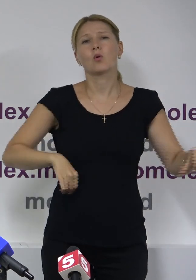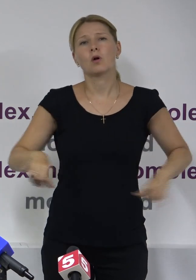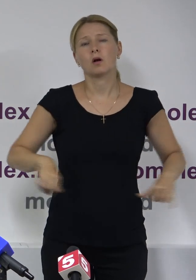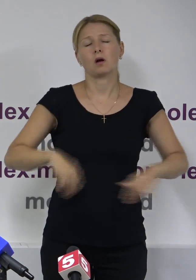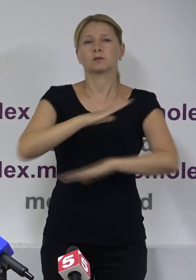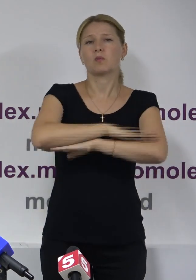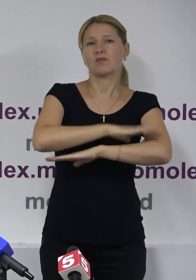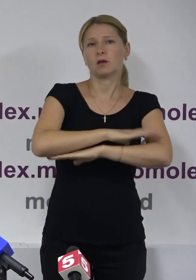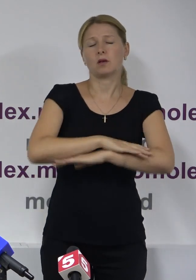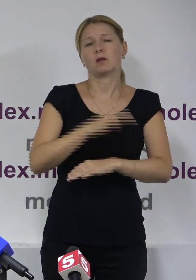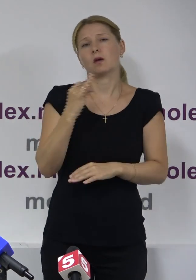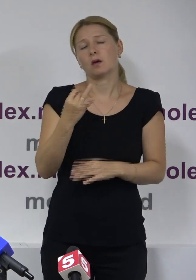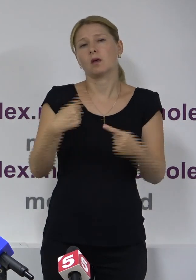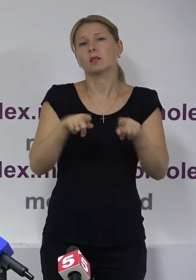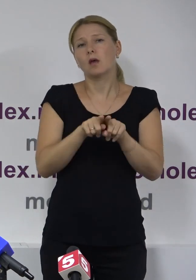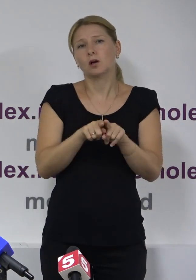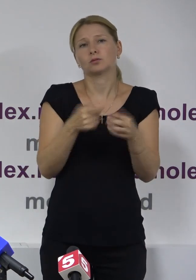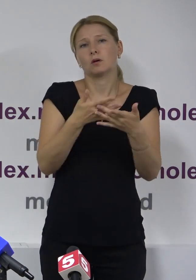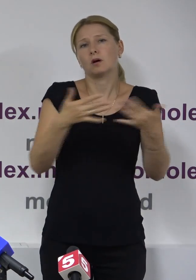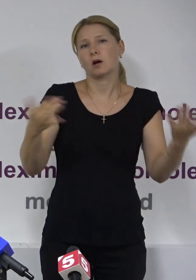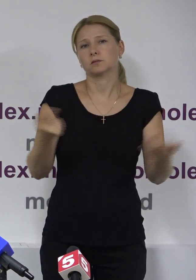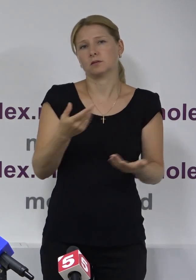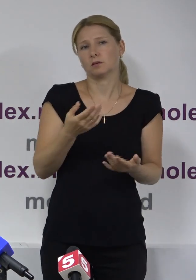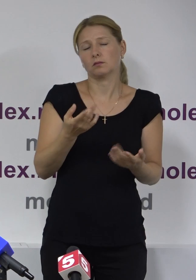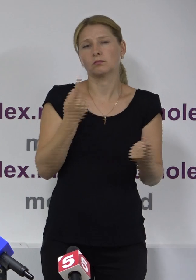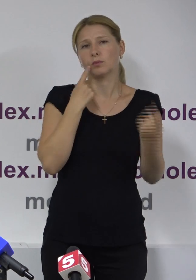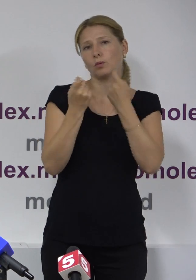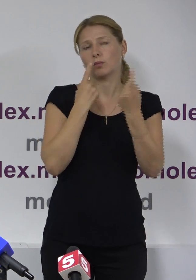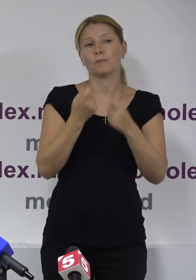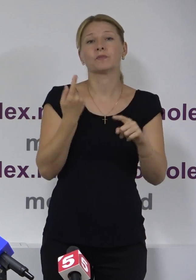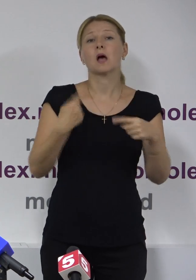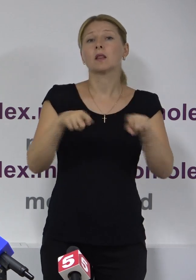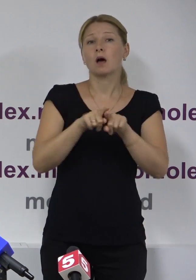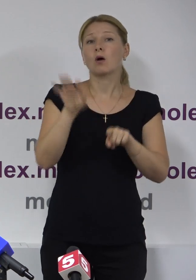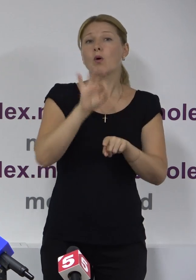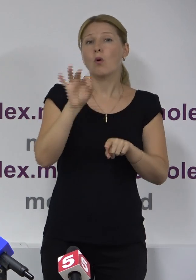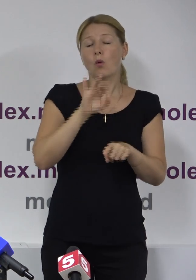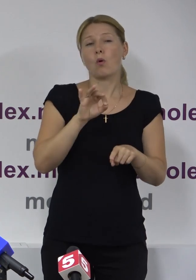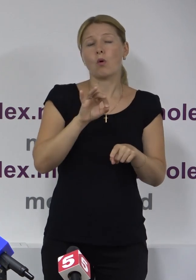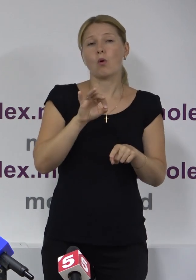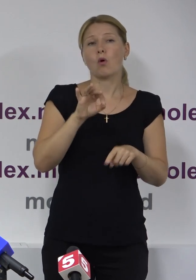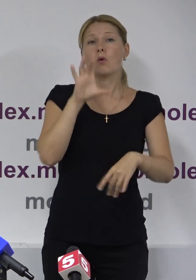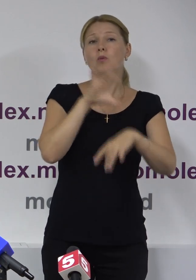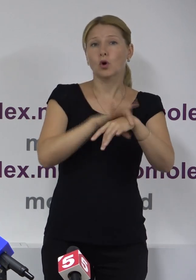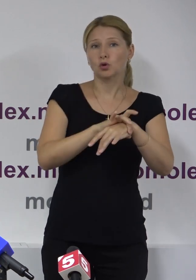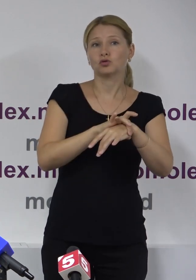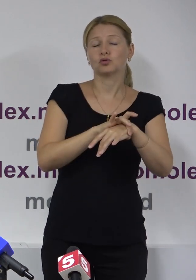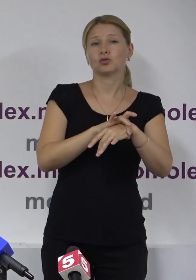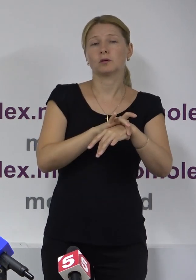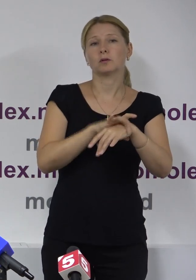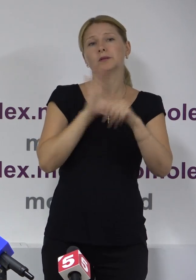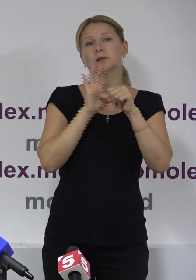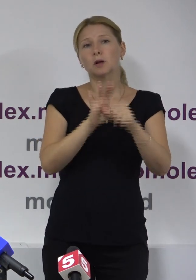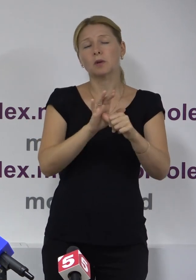sau poate chiar și cu rea credință. Câteva cuvinte despre metodologie de observare a misiunii. Tradițional, misiunea